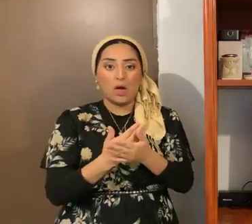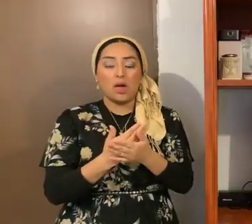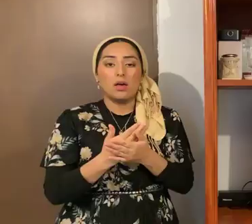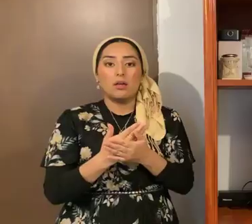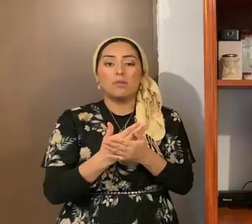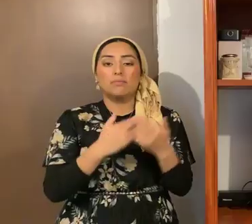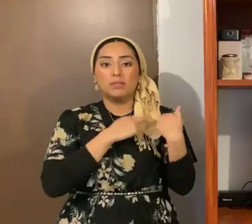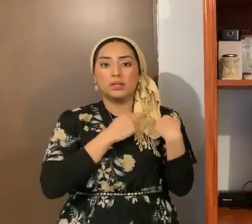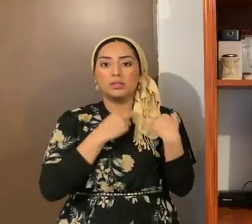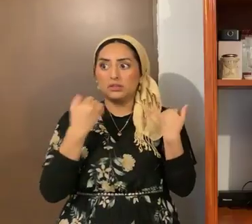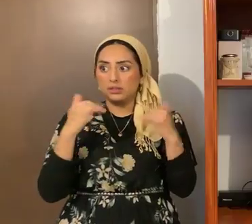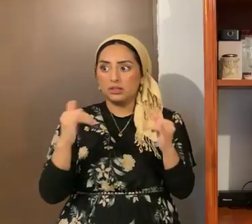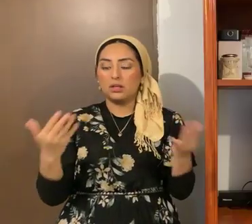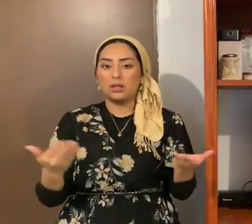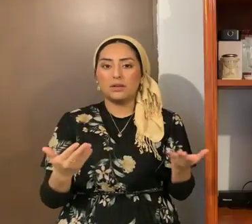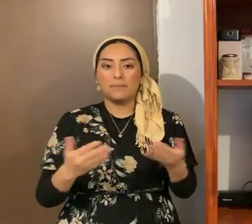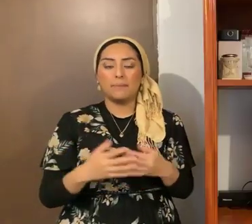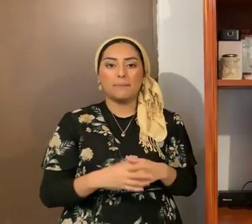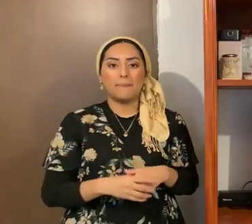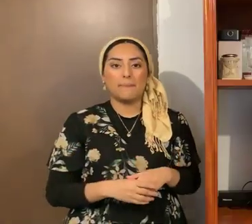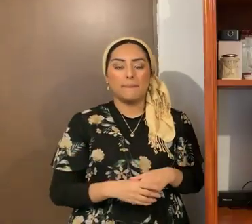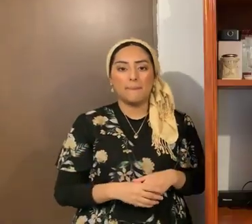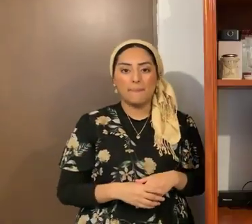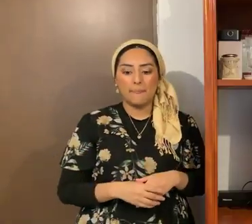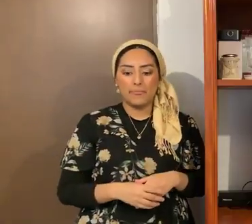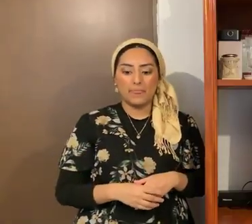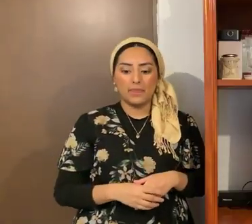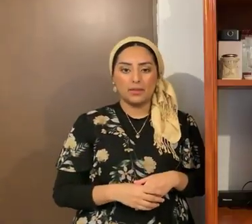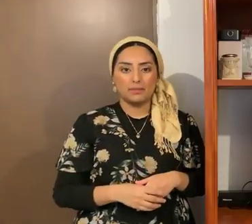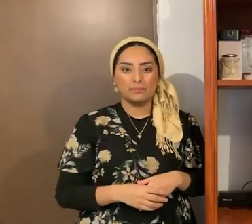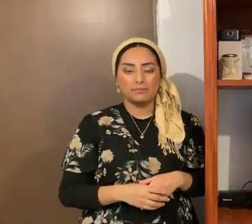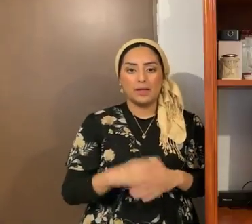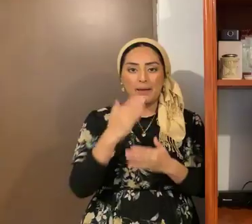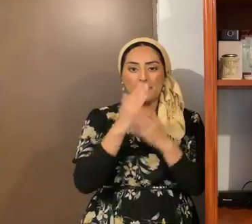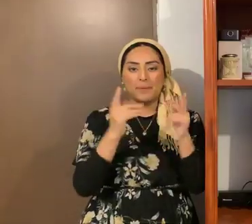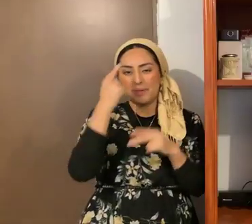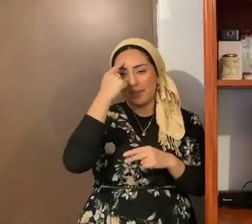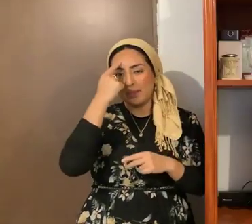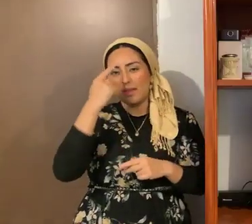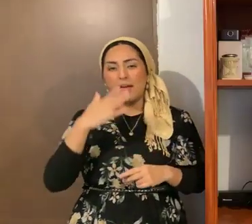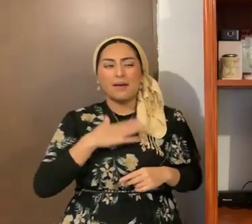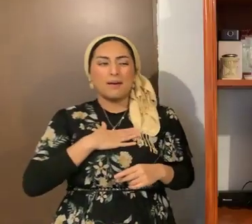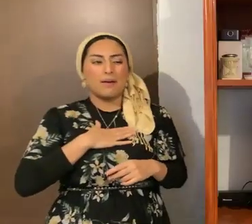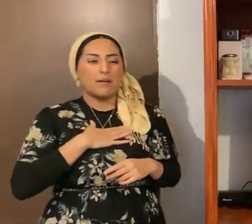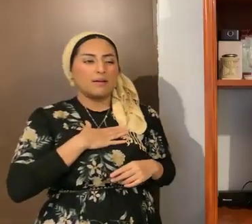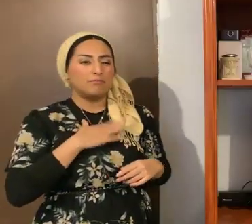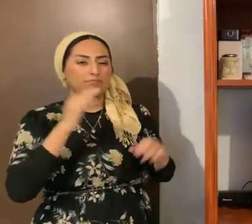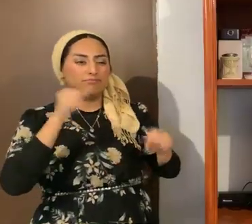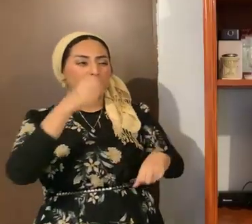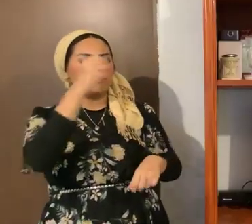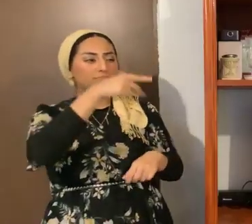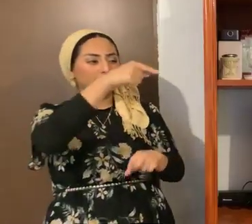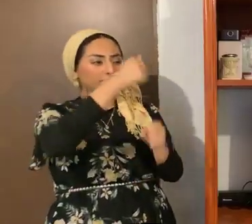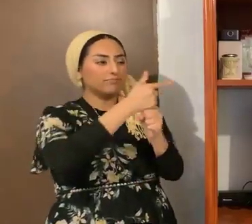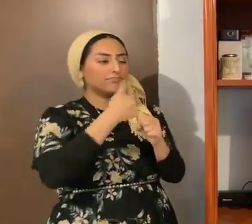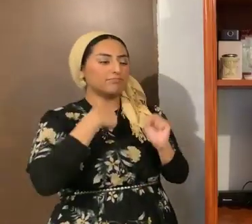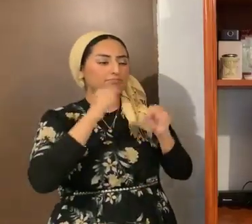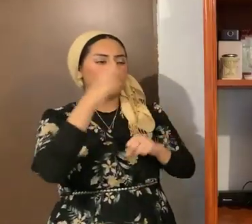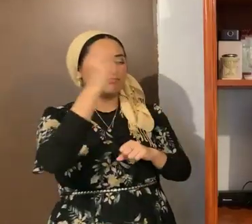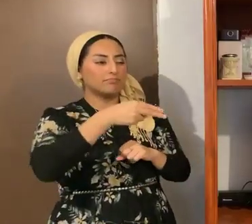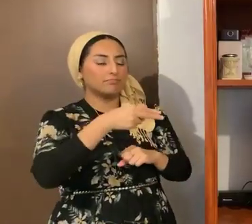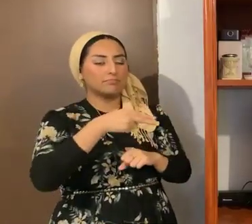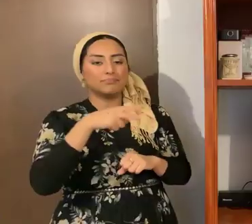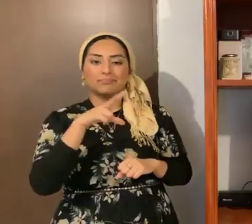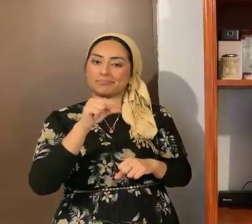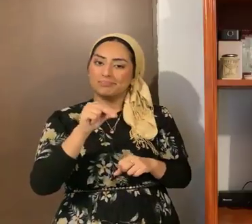todavía acá. Yo podía llevar mejor el ministerio de seguridad y orden. No vas a dar el ancho, vas a